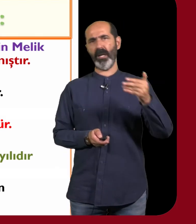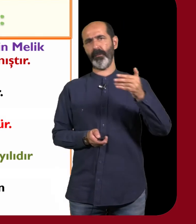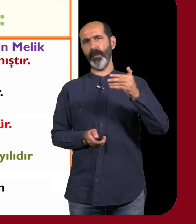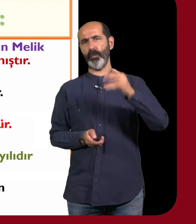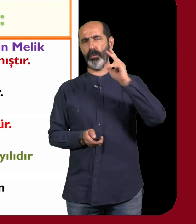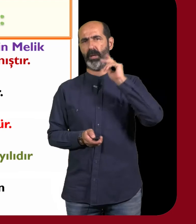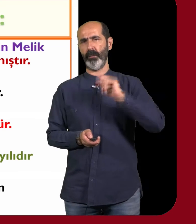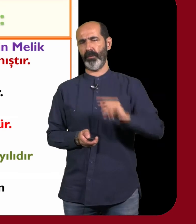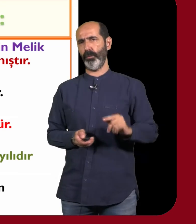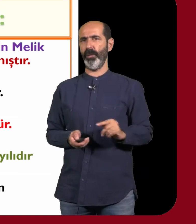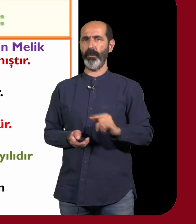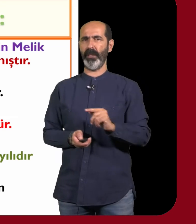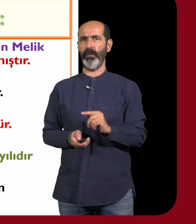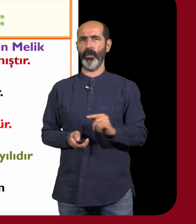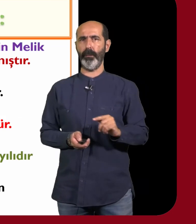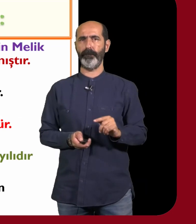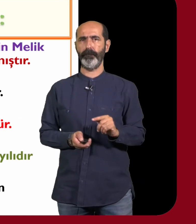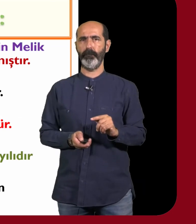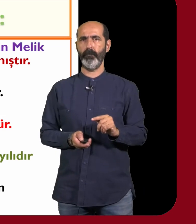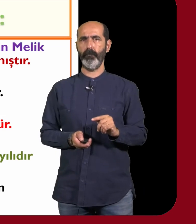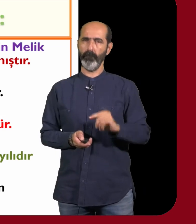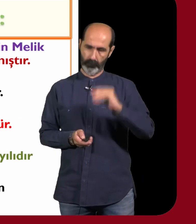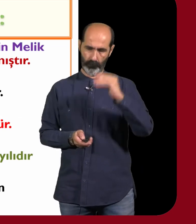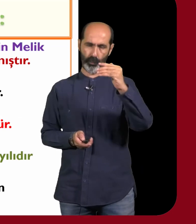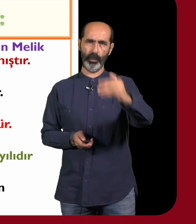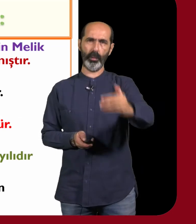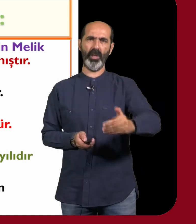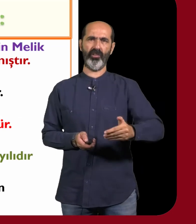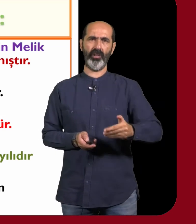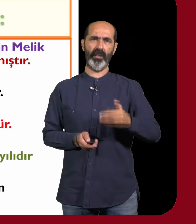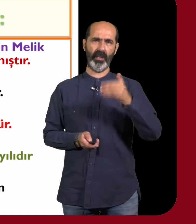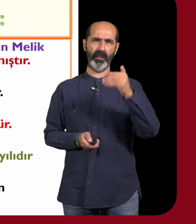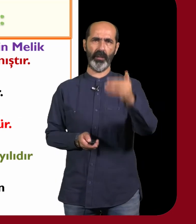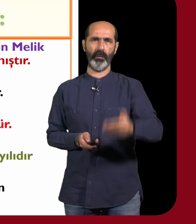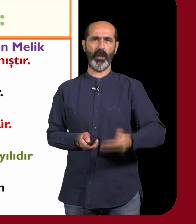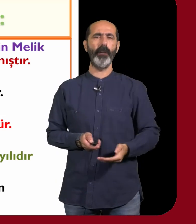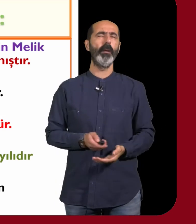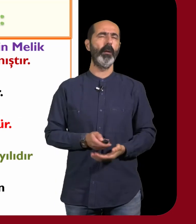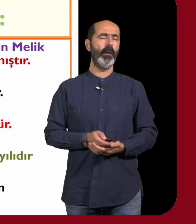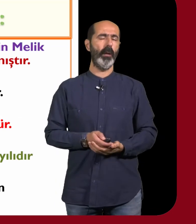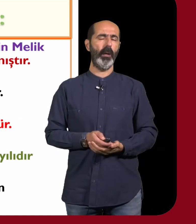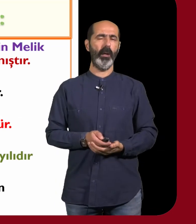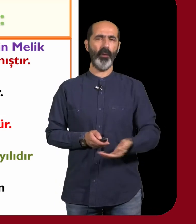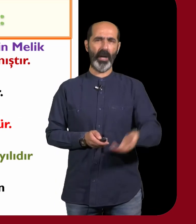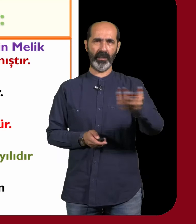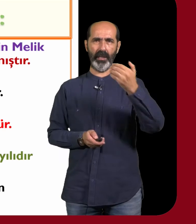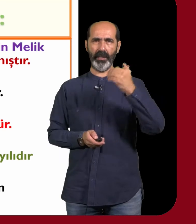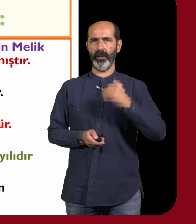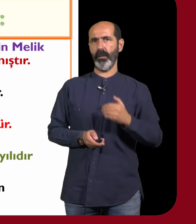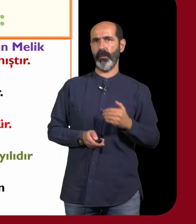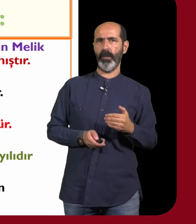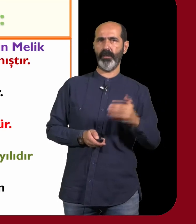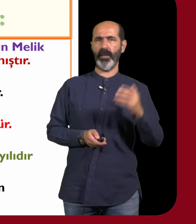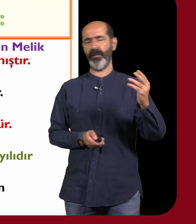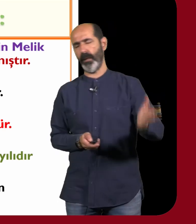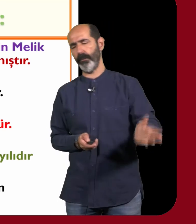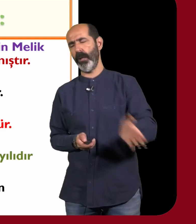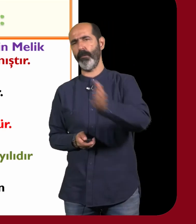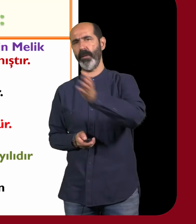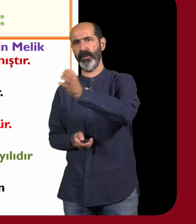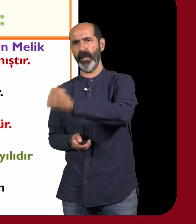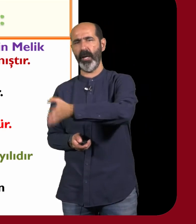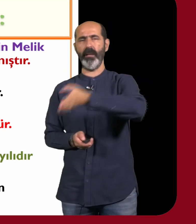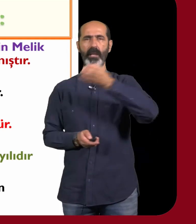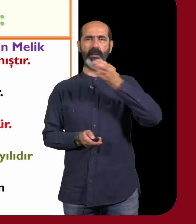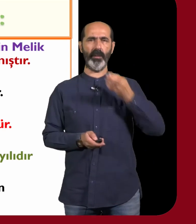başka bir takvim kullanılması gündeme geliyor Çünkü Güneş yılı esasına göre b vergilerin alınması